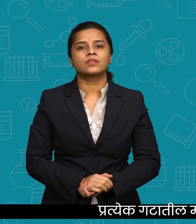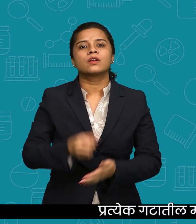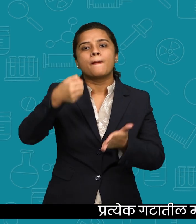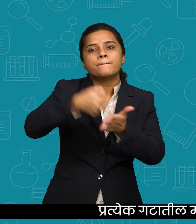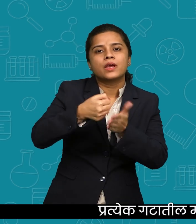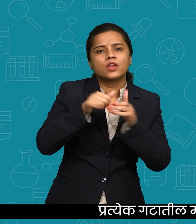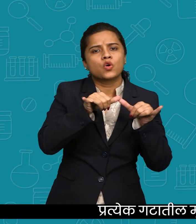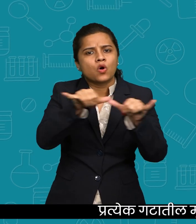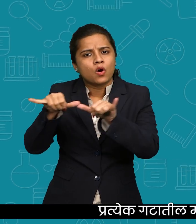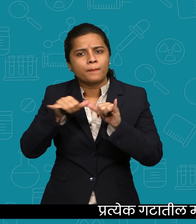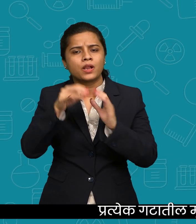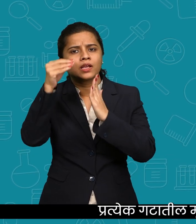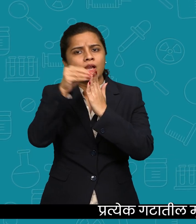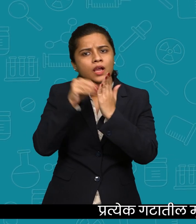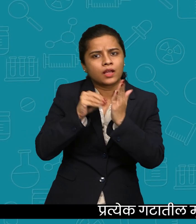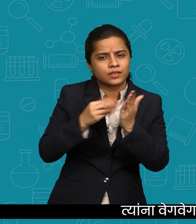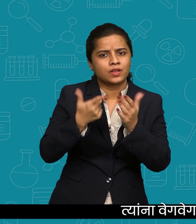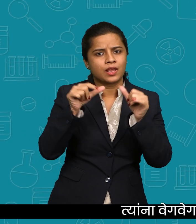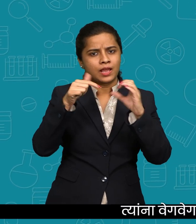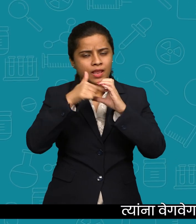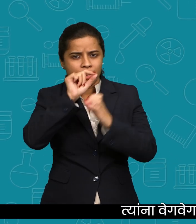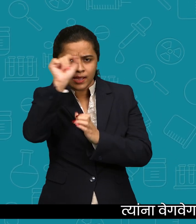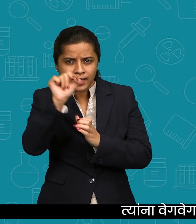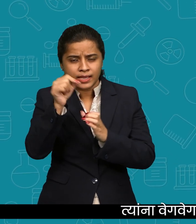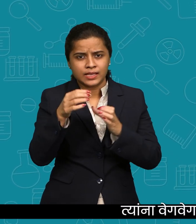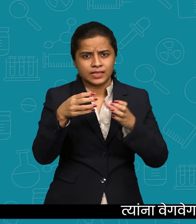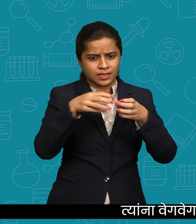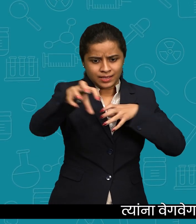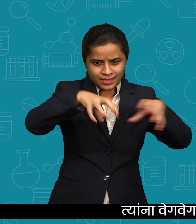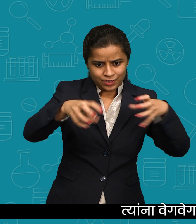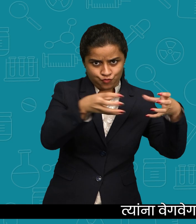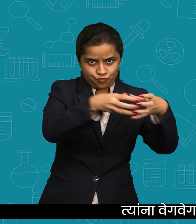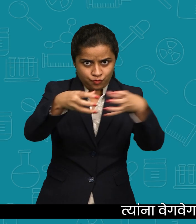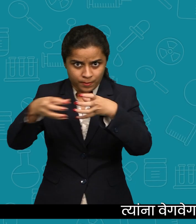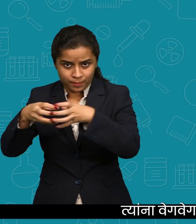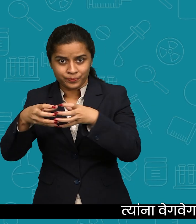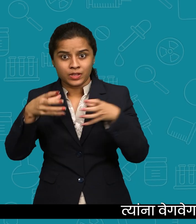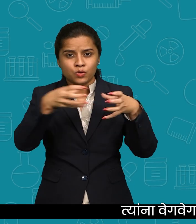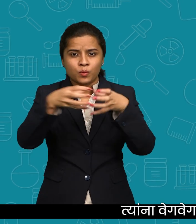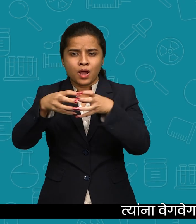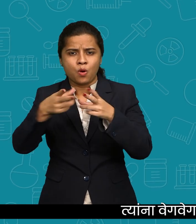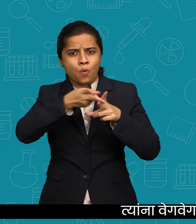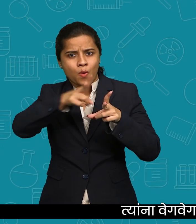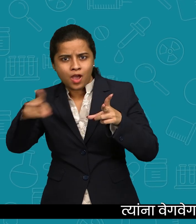प्रत्येक गटातील मूलद्रव्यांचा सामान्य गुणधर्मानुसार त्यांना वेगवेगळ्या कुटुंबामध्ये विभागले जाते.